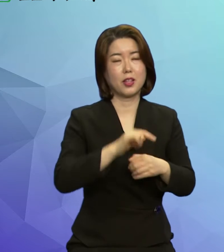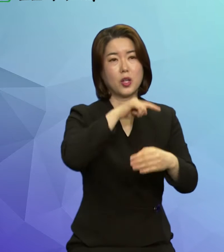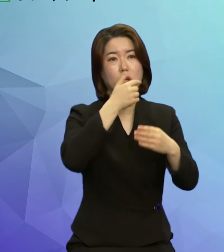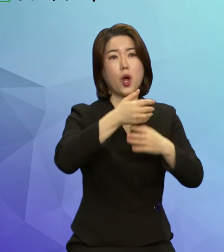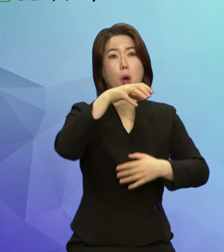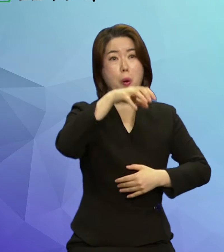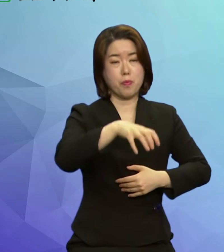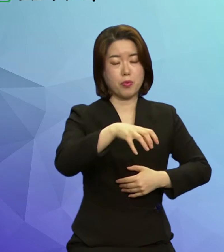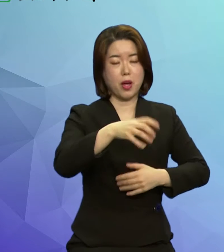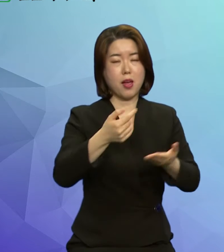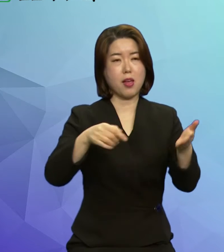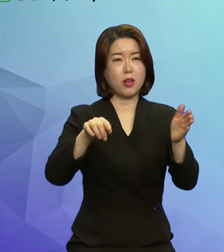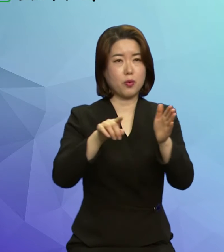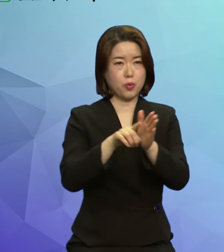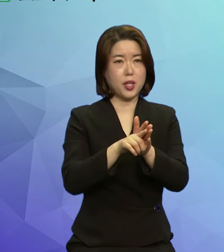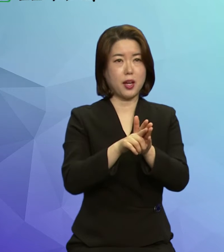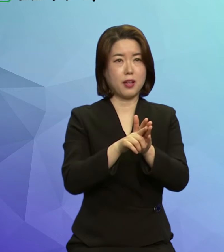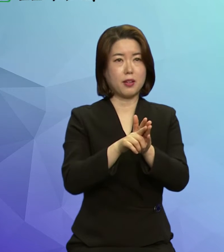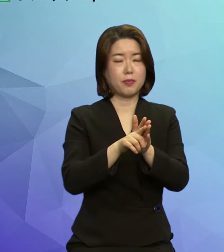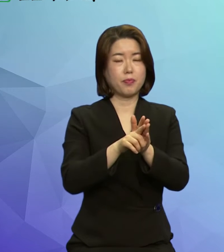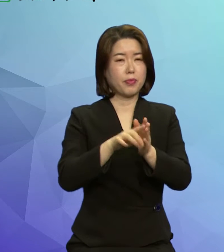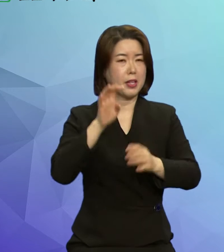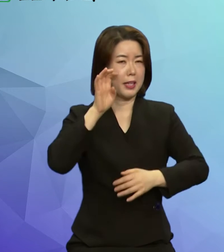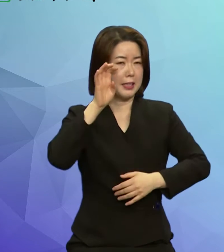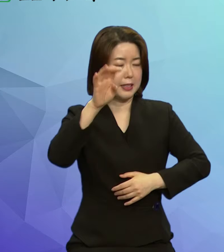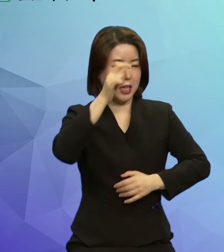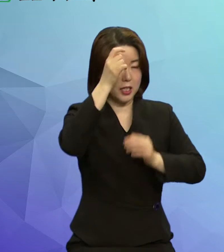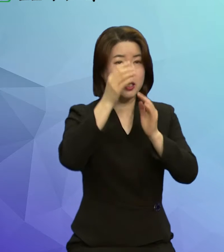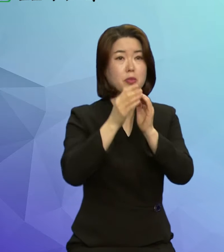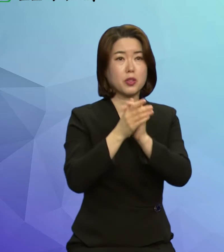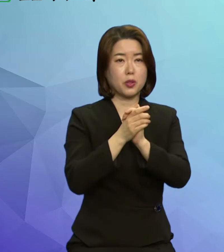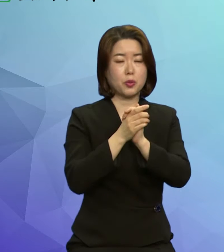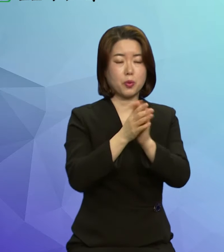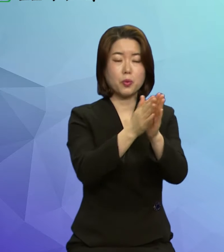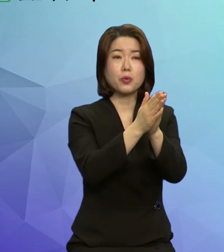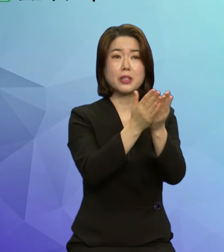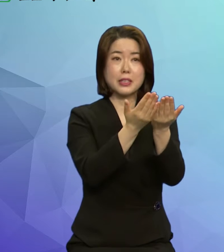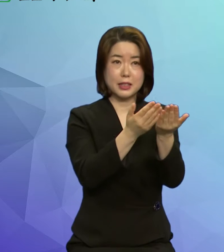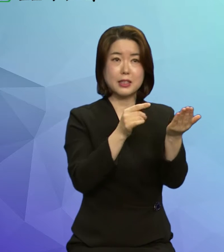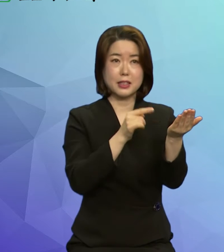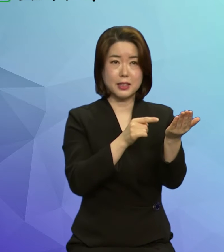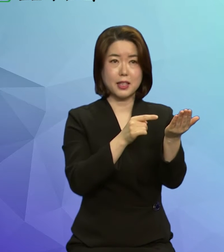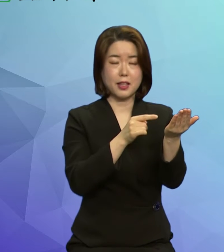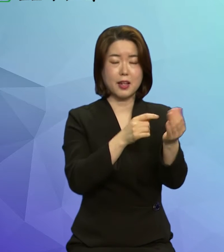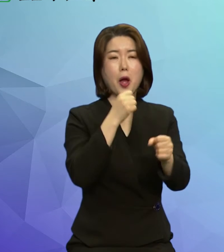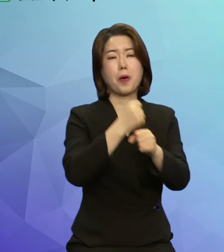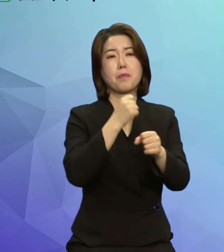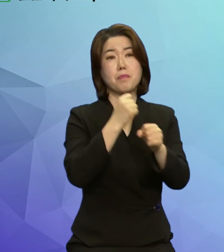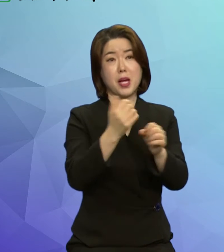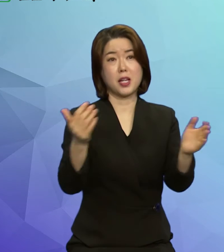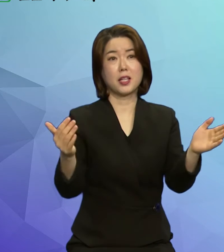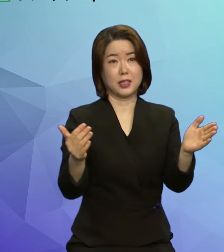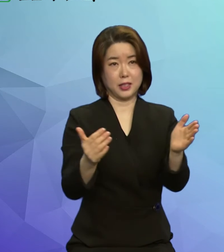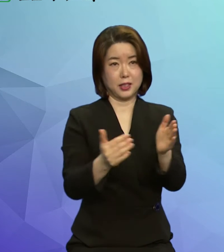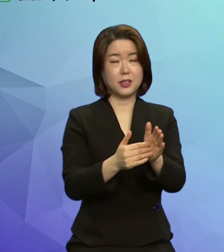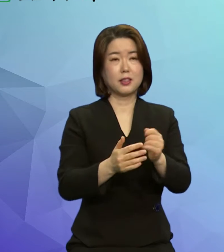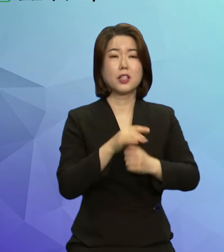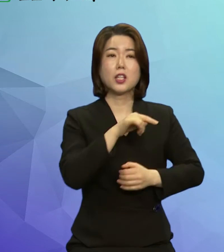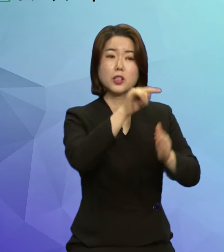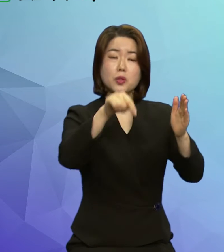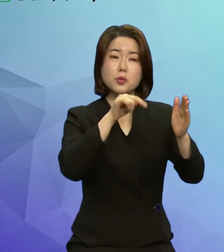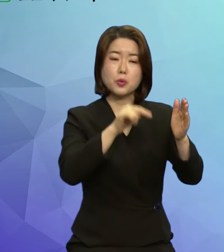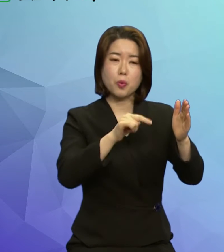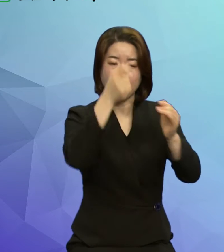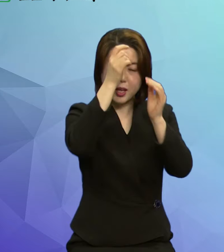북한을 위한 40일 기도 책자를 만들었는데 그 중에